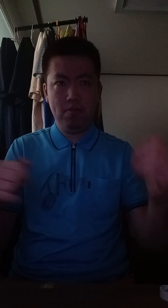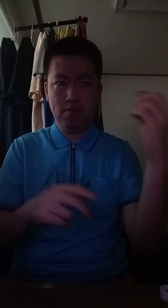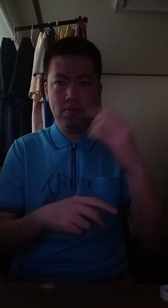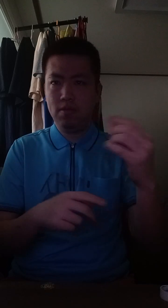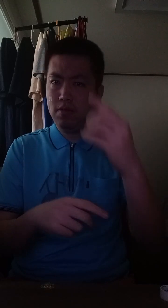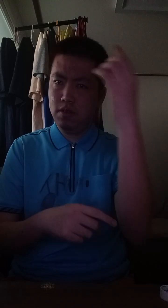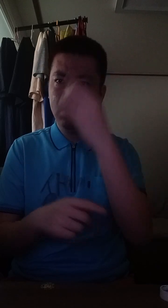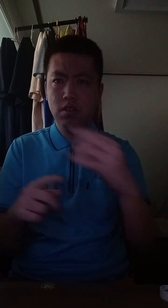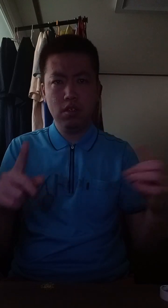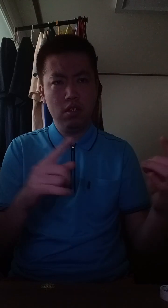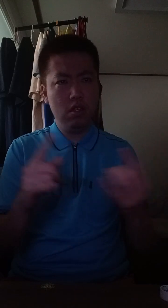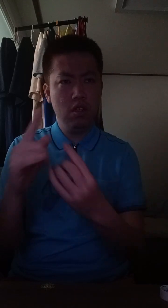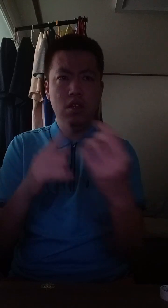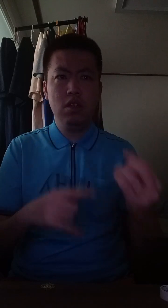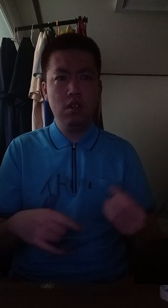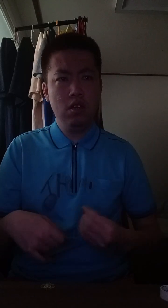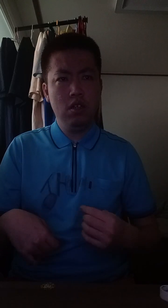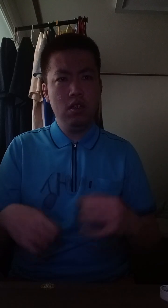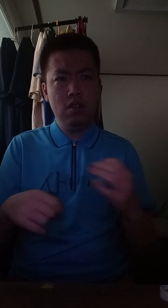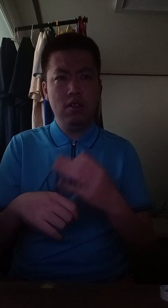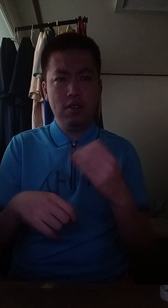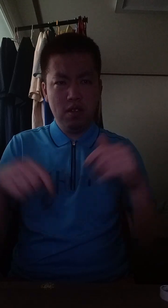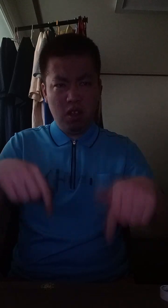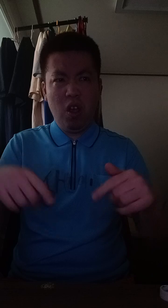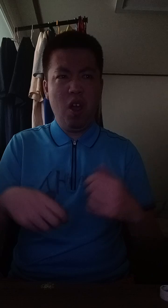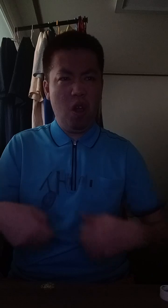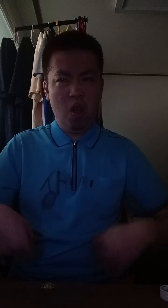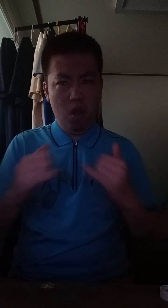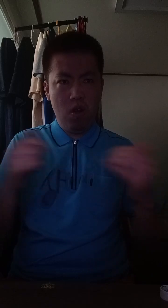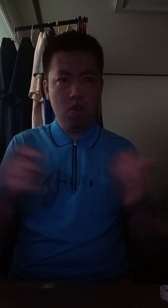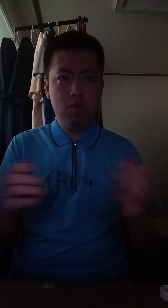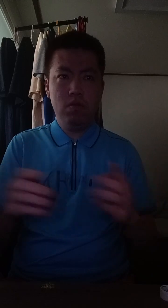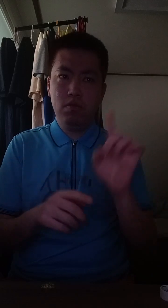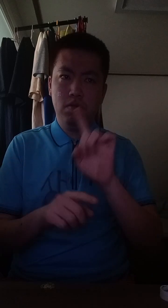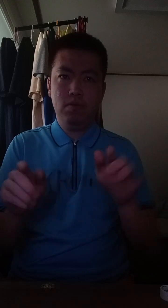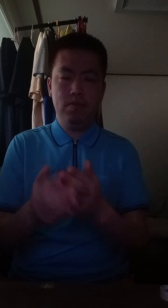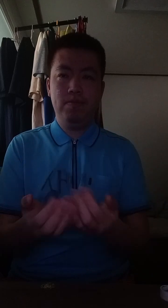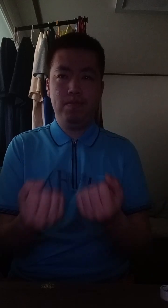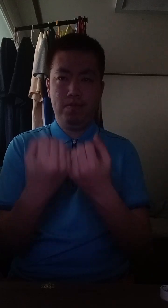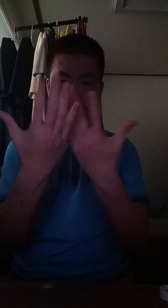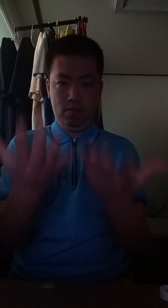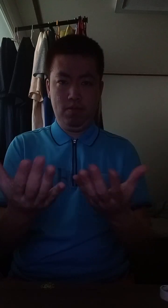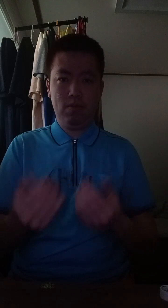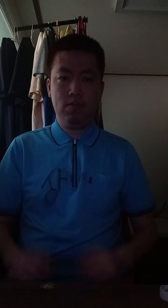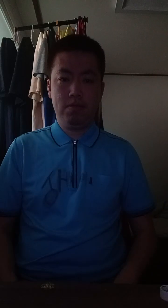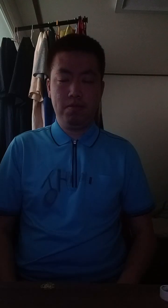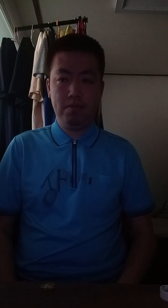어린이나 장애인 등 교통약자들의 빠짐 사고가 잇따르고 있습니다. 김영록 기자가 취재했습니다.